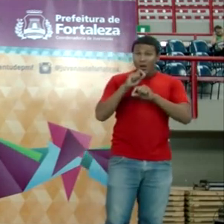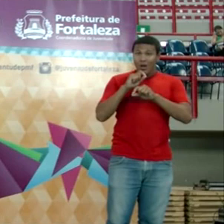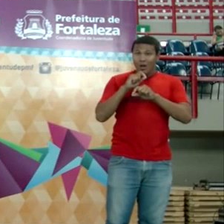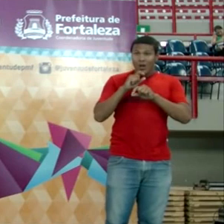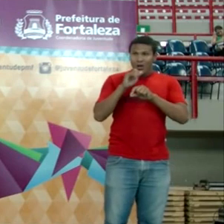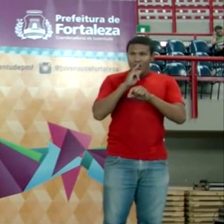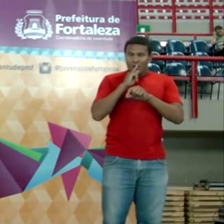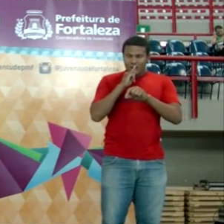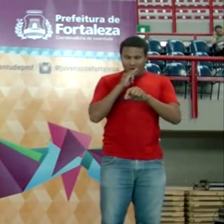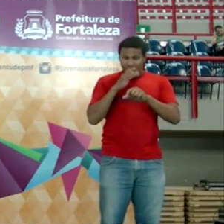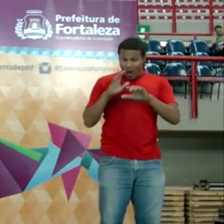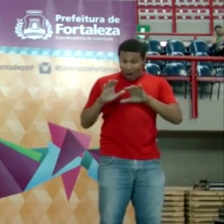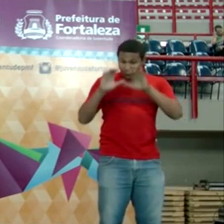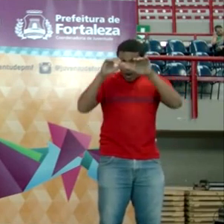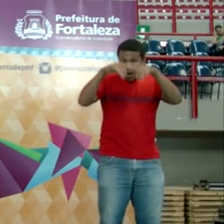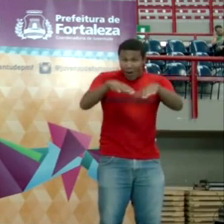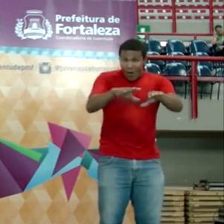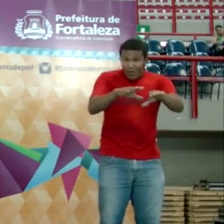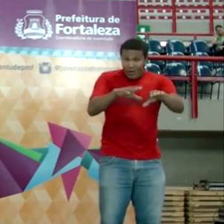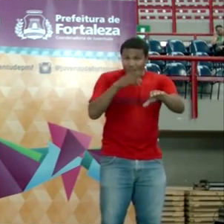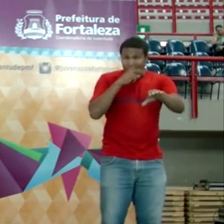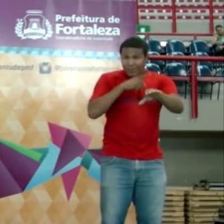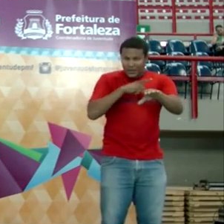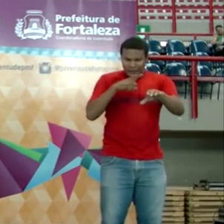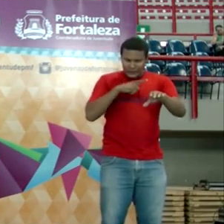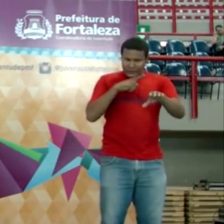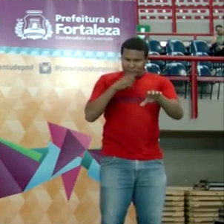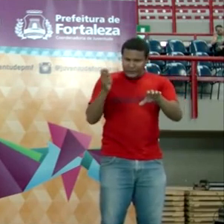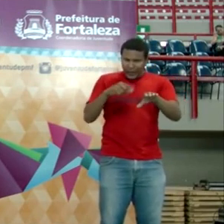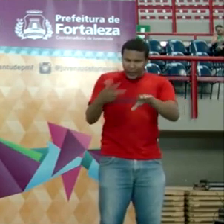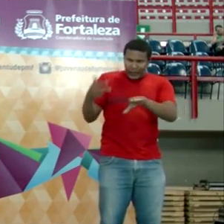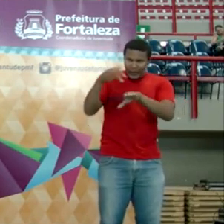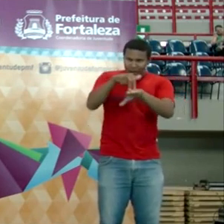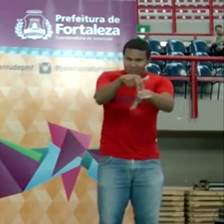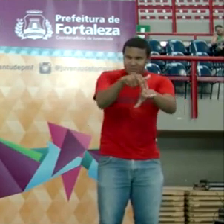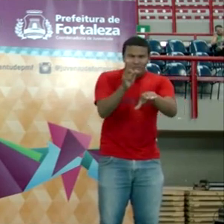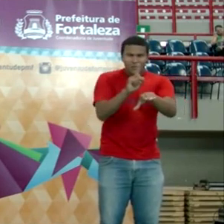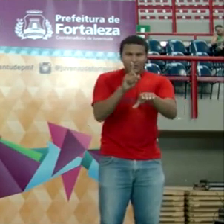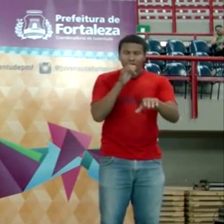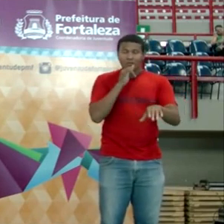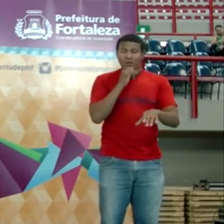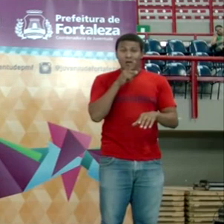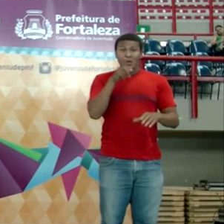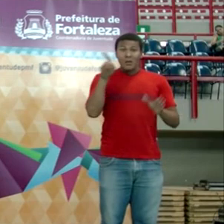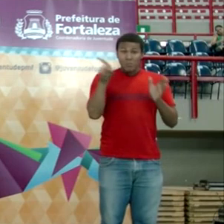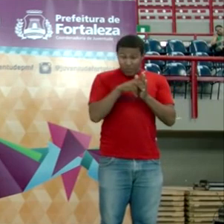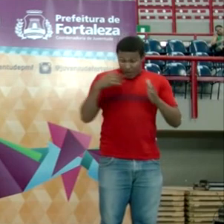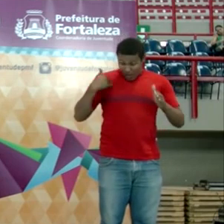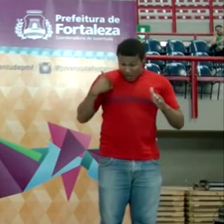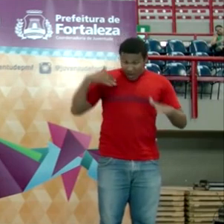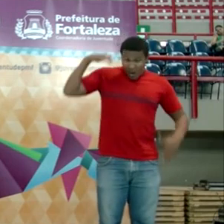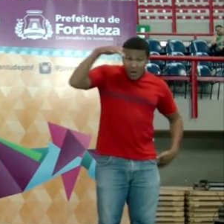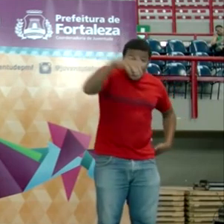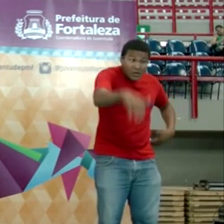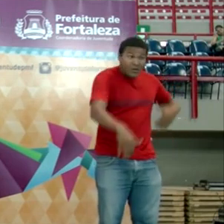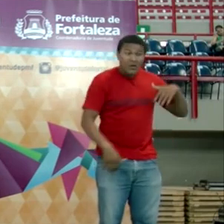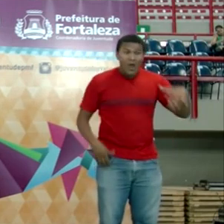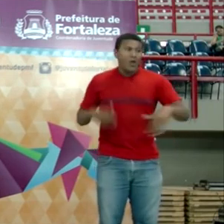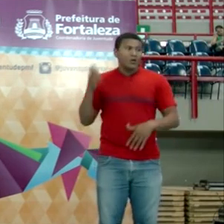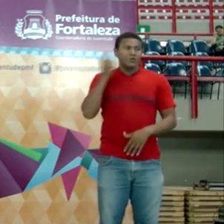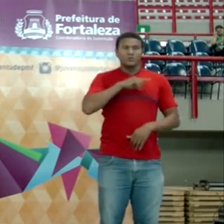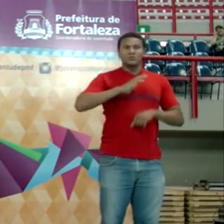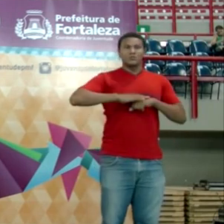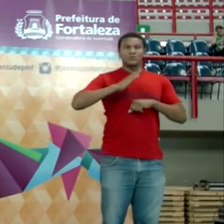pega um impulso e esse impulso é que te leva. Aí você varia com